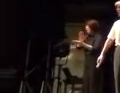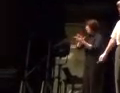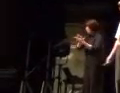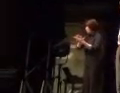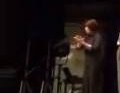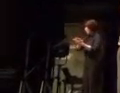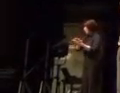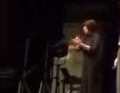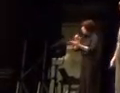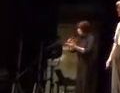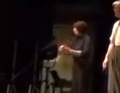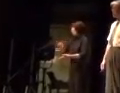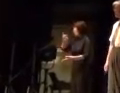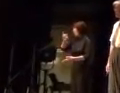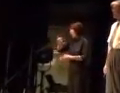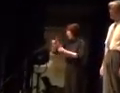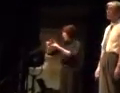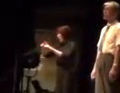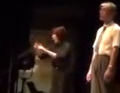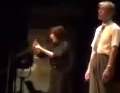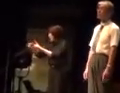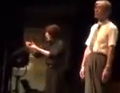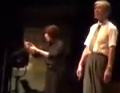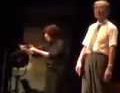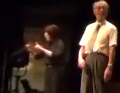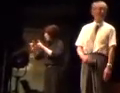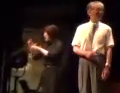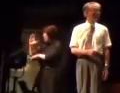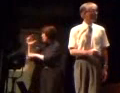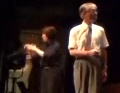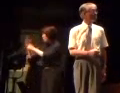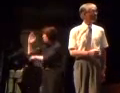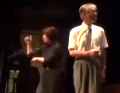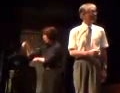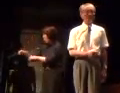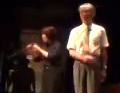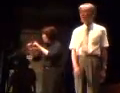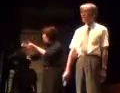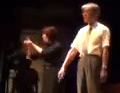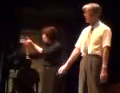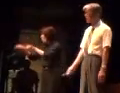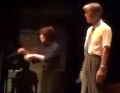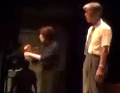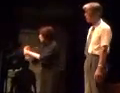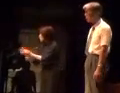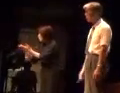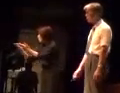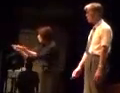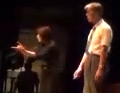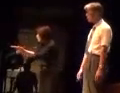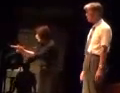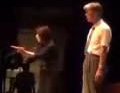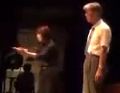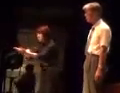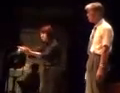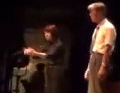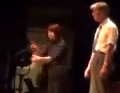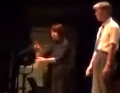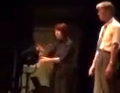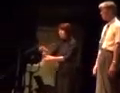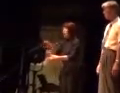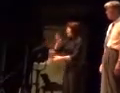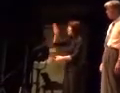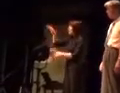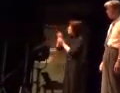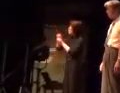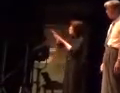ですが、その組織に日本国政府が報告書を出しました。その報告書の中に大気中に放出したセシウム